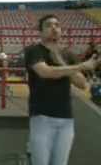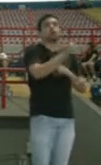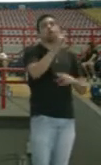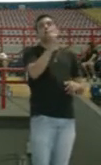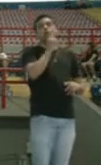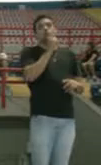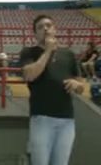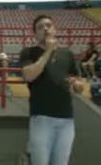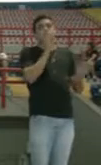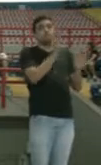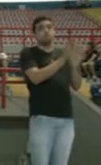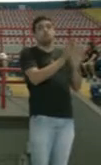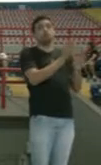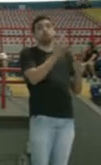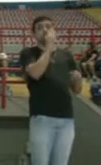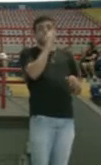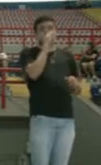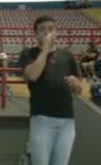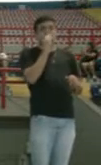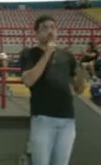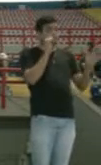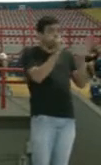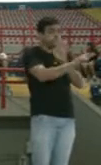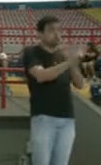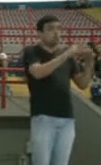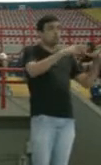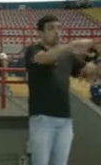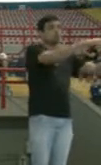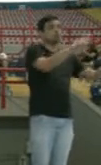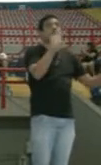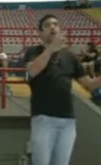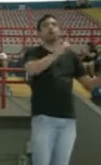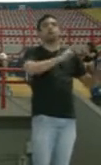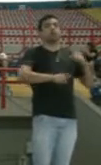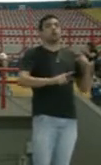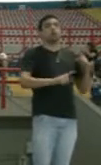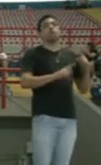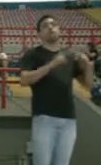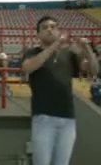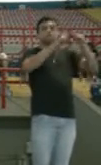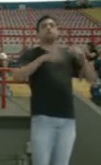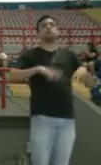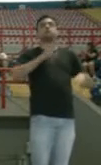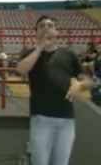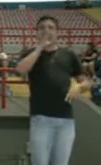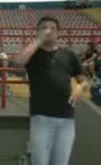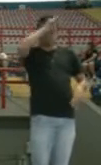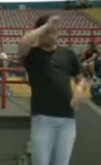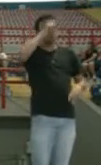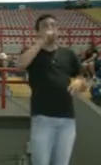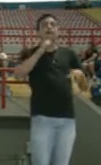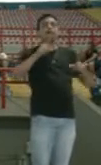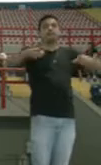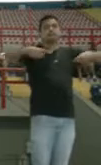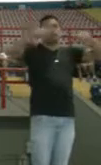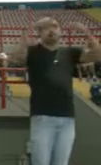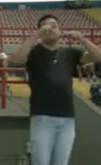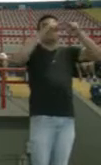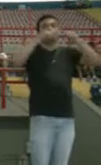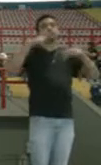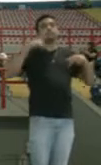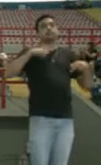parlamento, porque o parlamento, ele consulta o parlamento nega, e mesmo assim ele força a guerra, e acaba